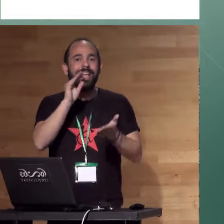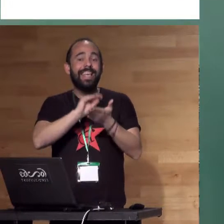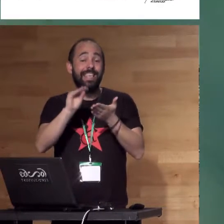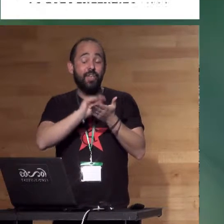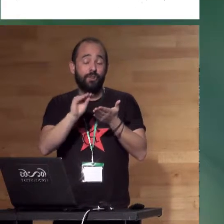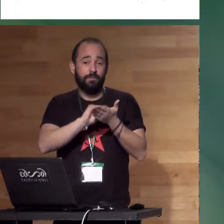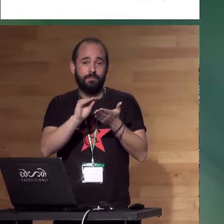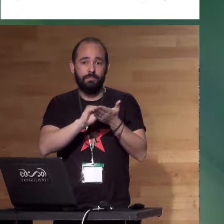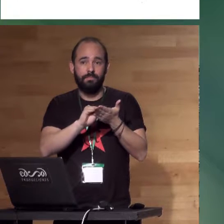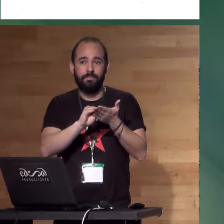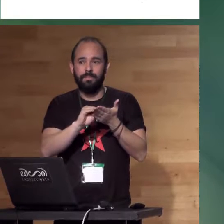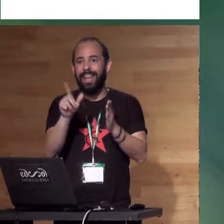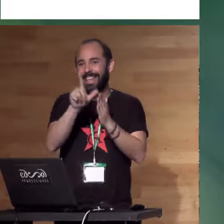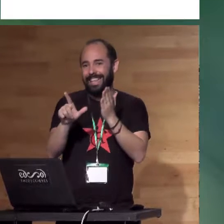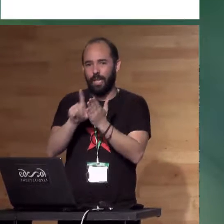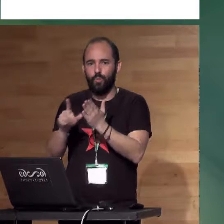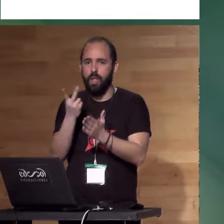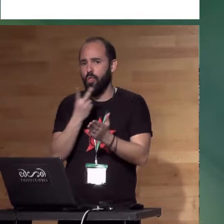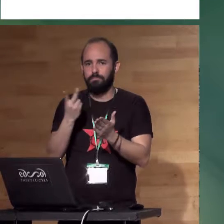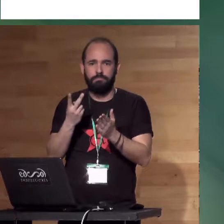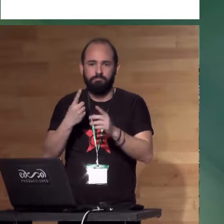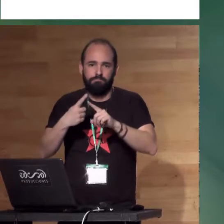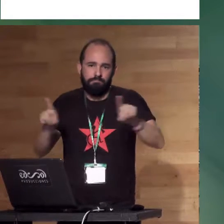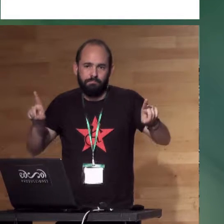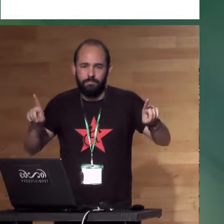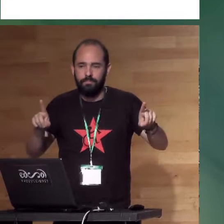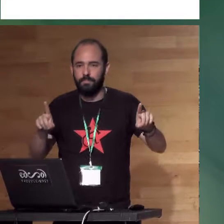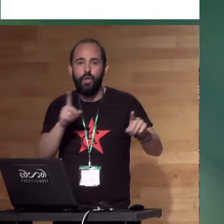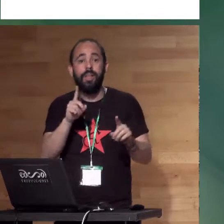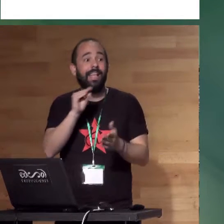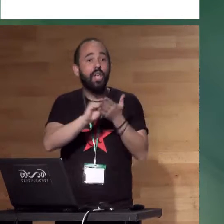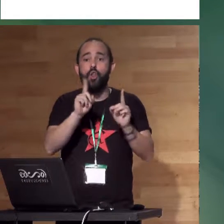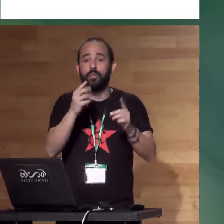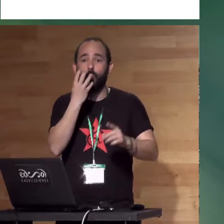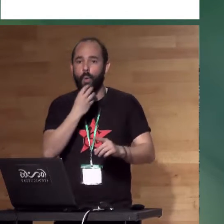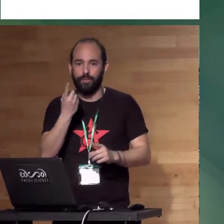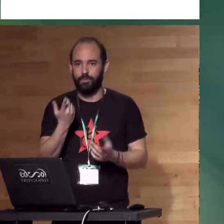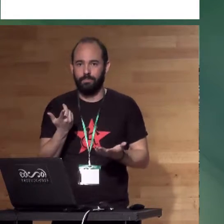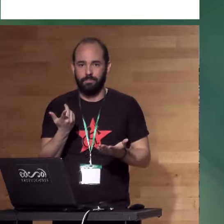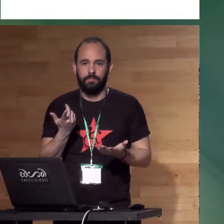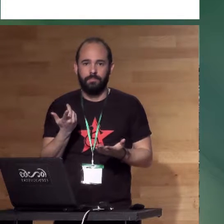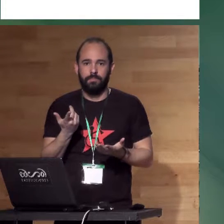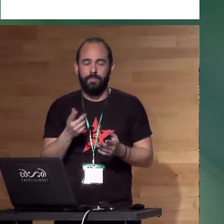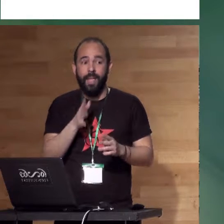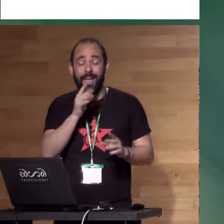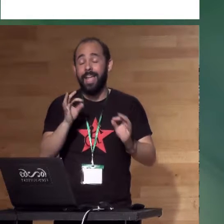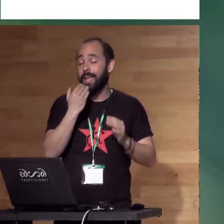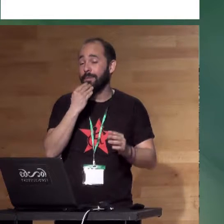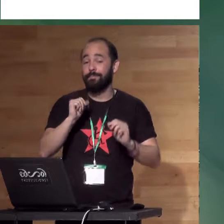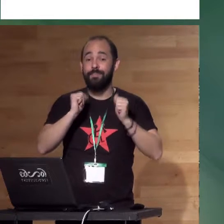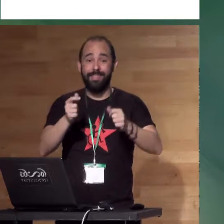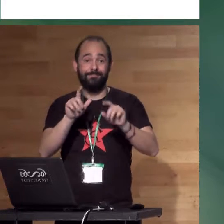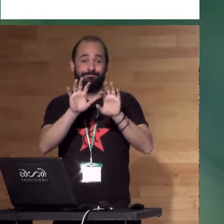Como os he comentado antes, guión y literatura es diferente. El guión no es un cuento.